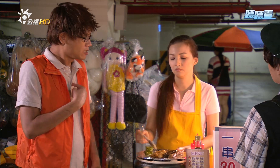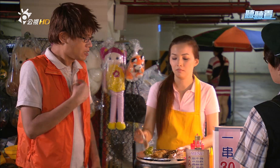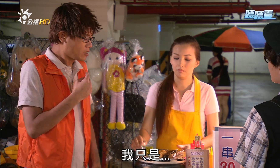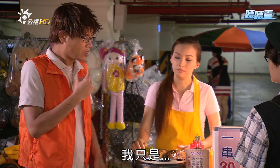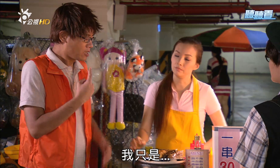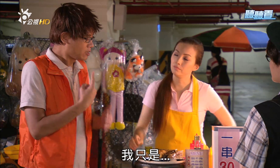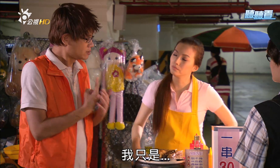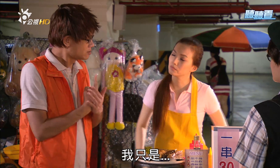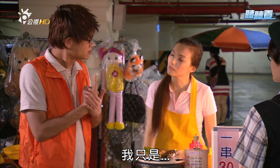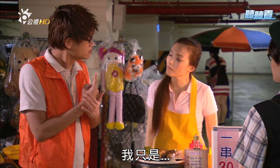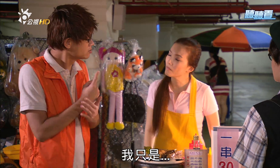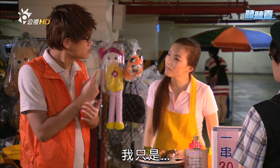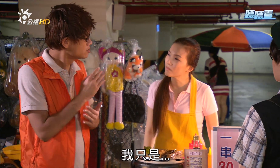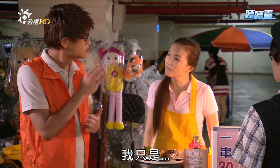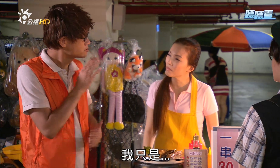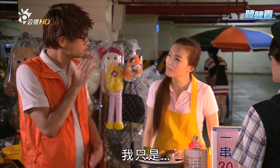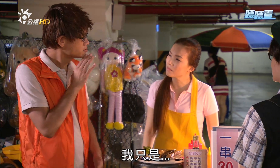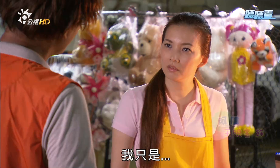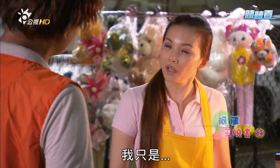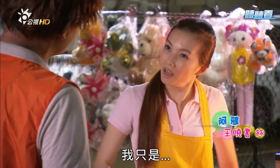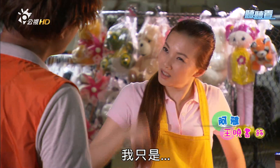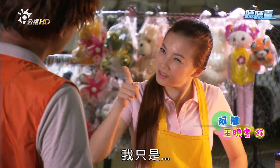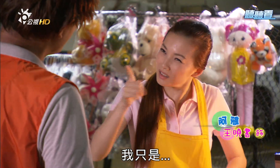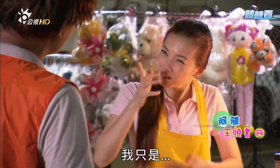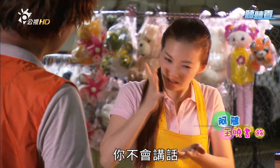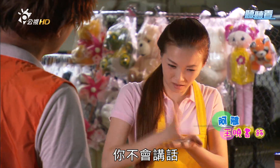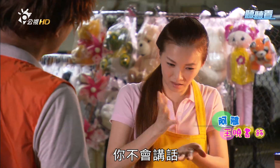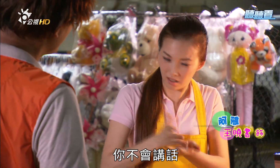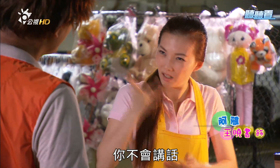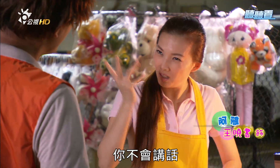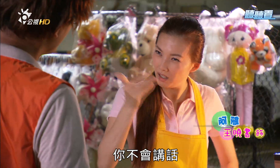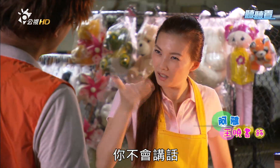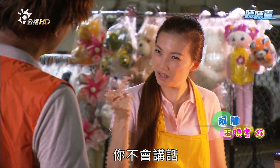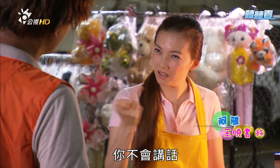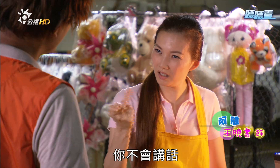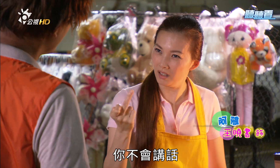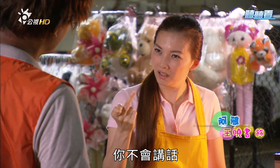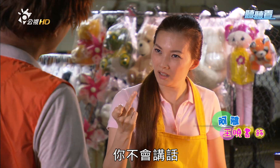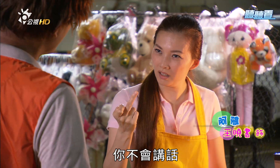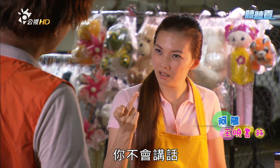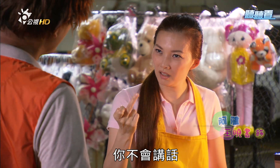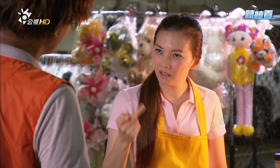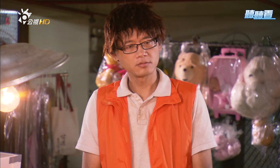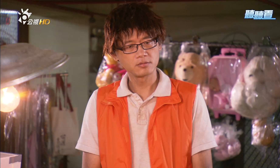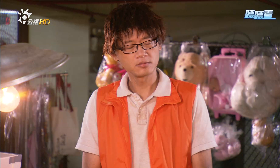我只是…… 你不会讲话？